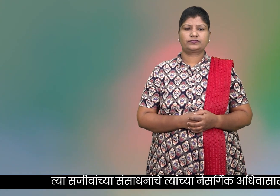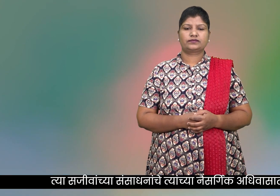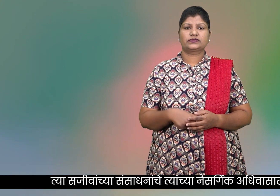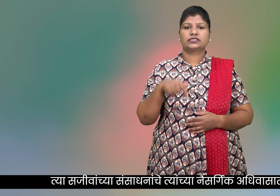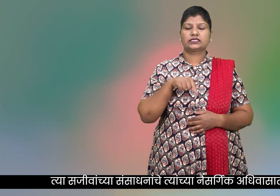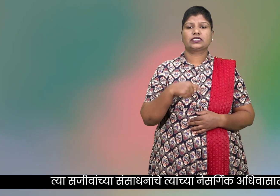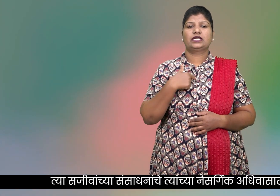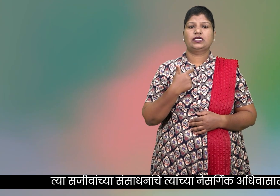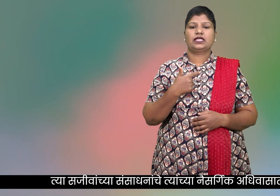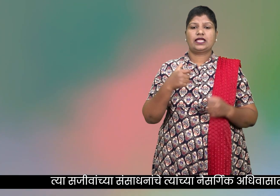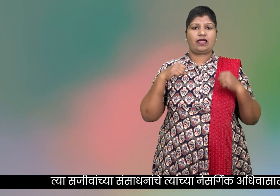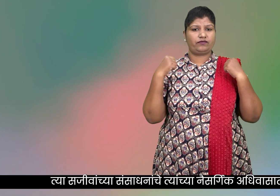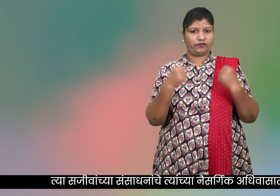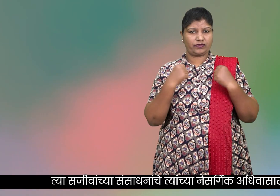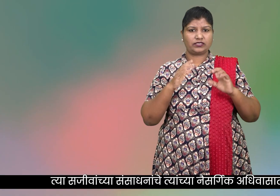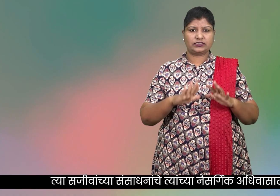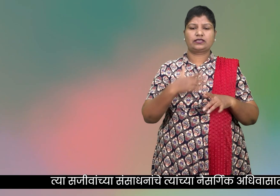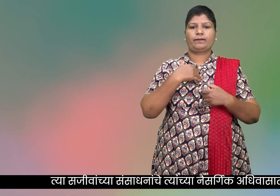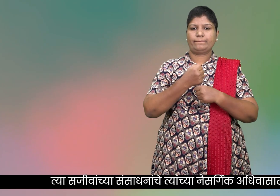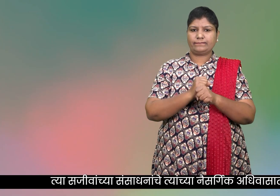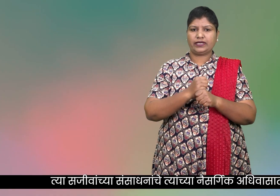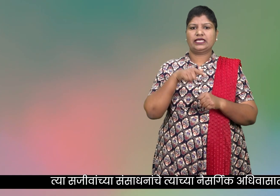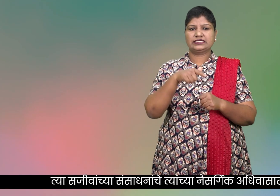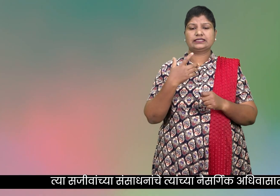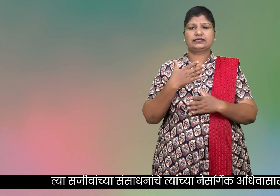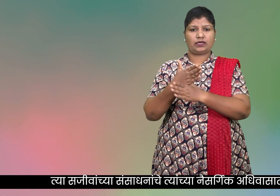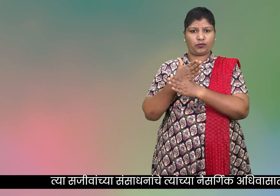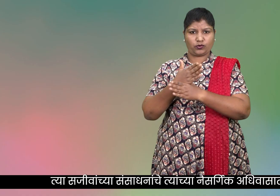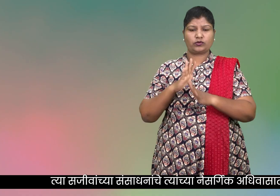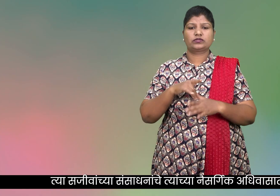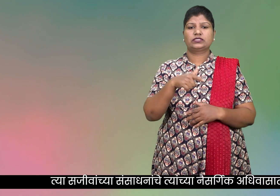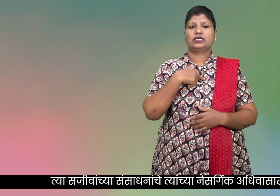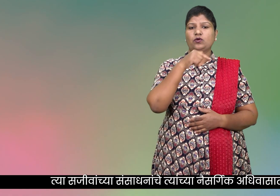त्या सजीवांच्या संसाधनांचे त्यांच्या नैसर्गिक अधिवासात देखभाल करून